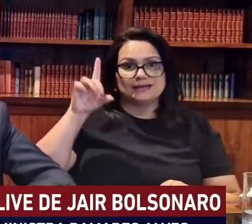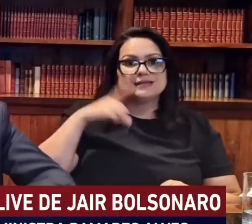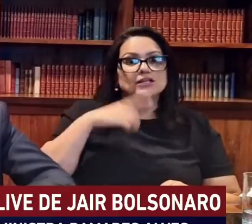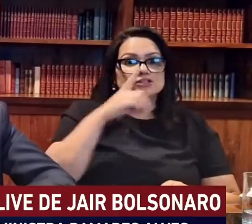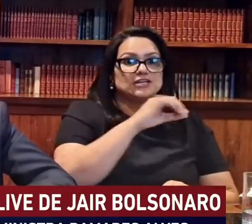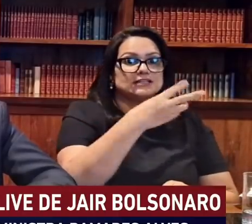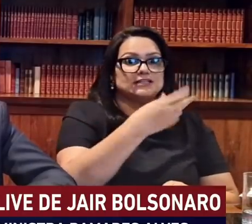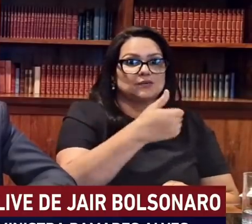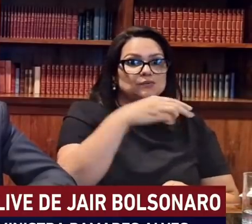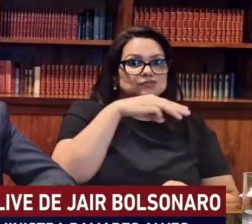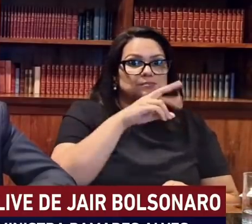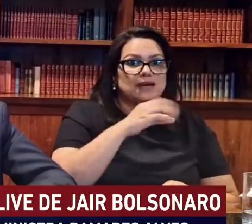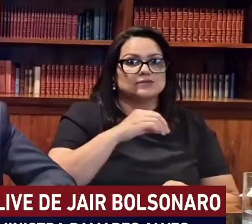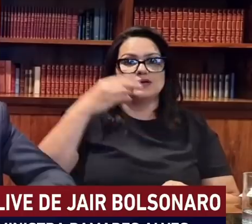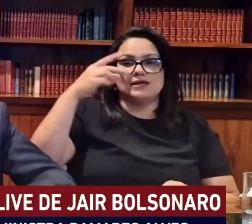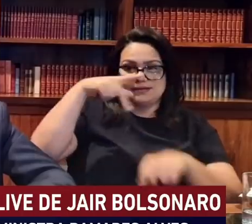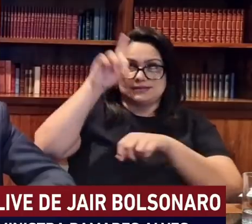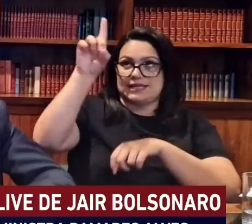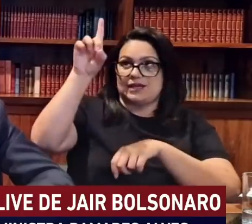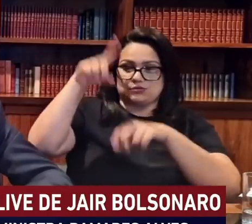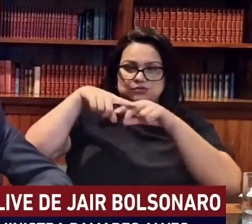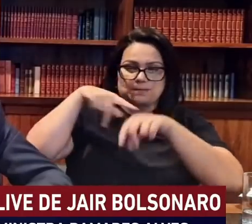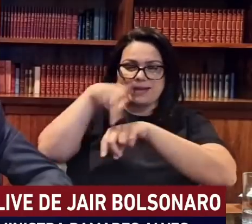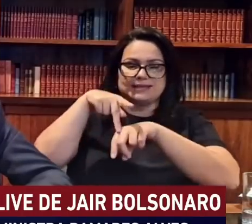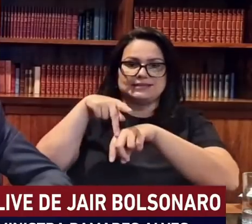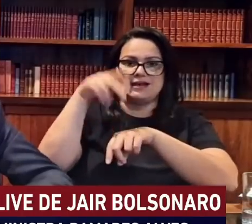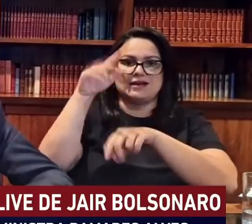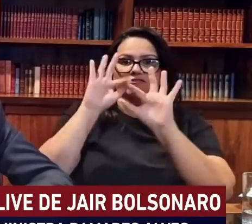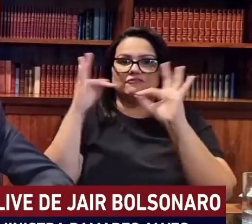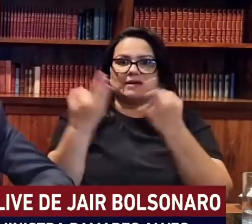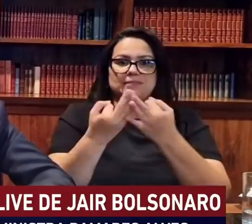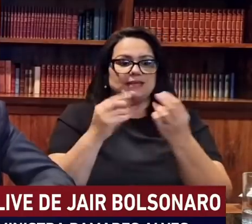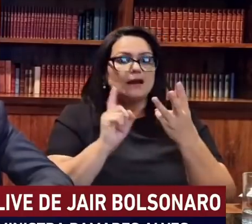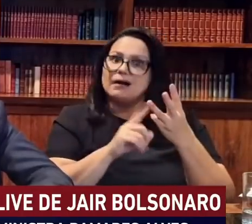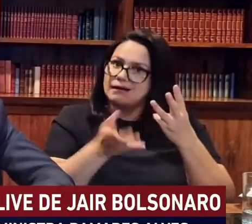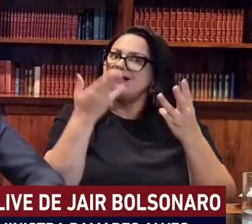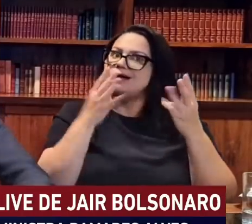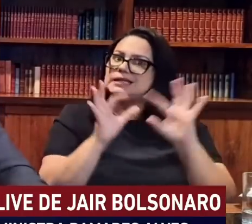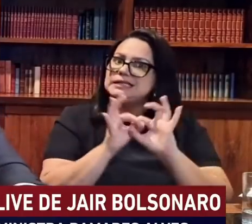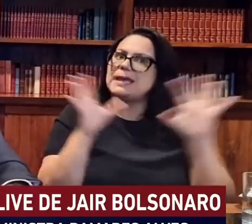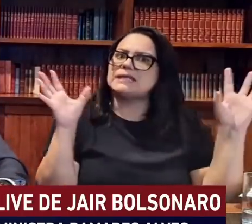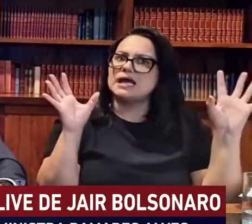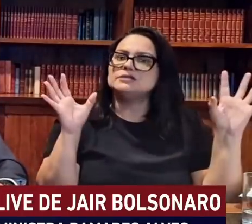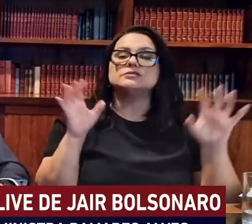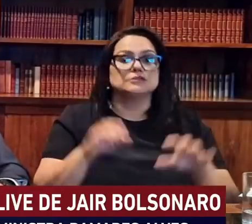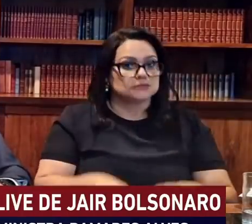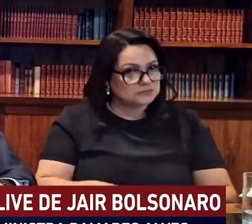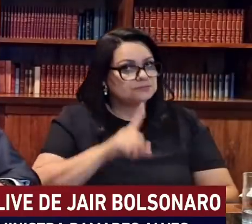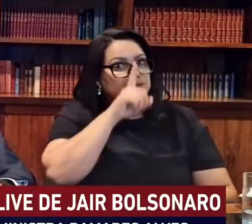março, ó. Deus, pátria e família. E liberdade? Liberdade, que está em risco nesse